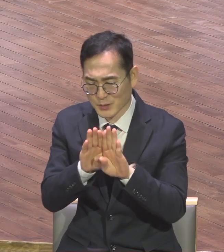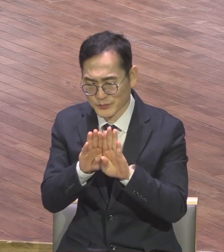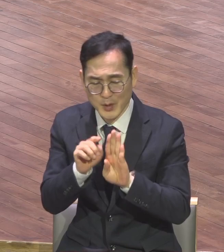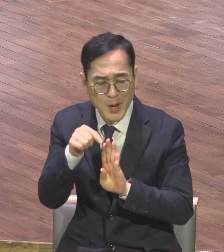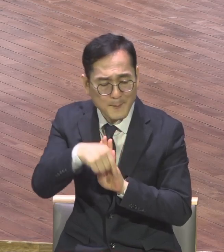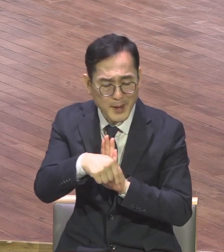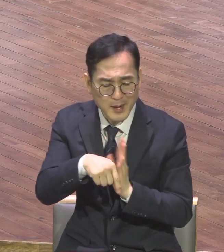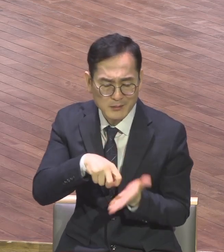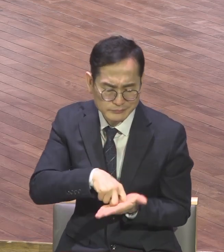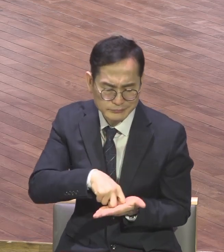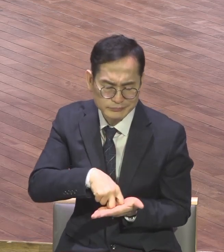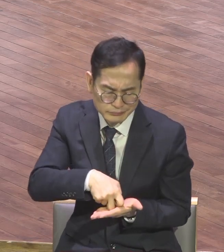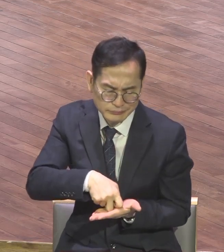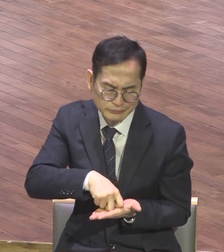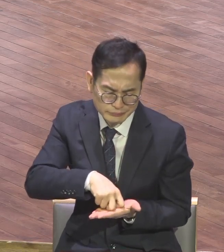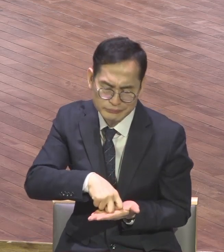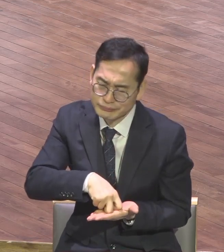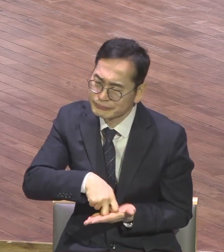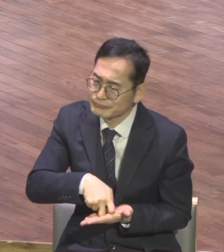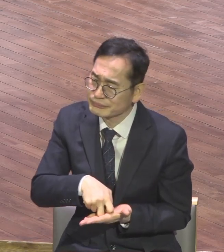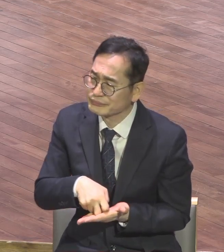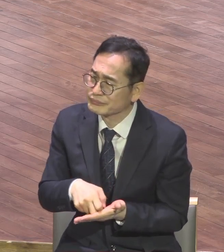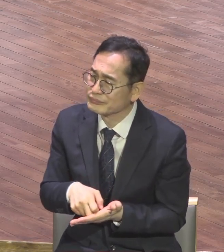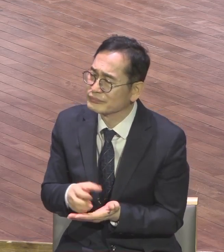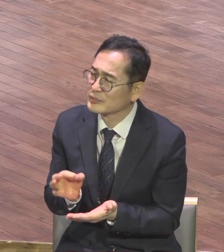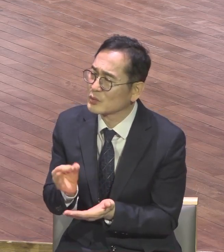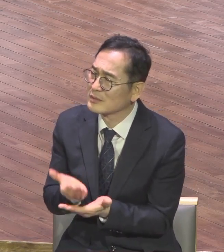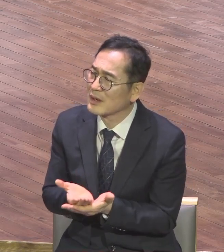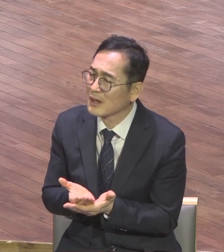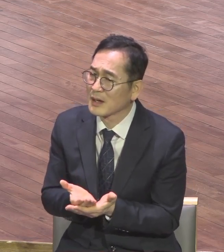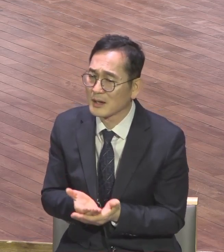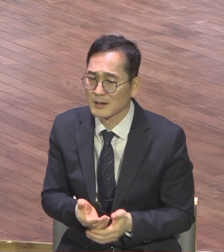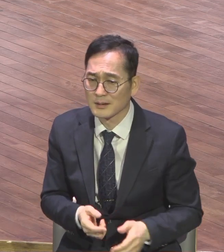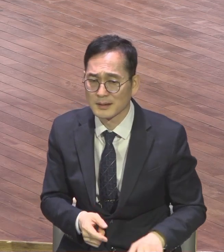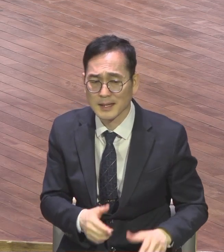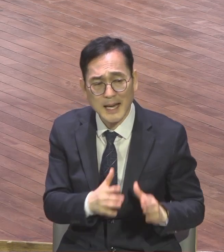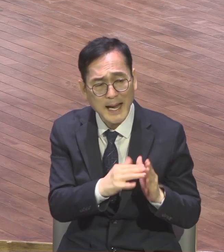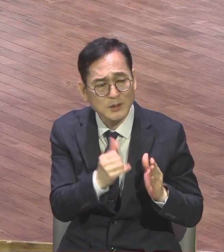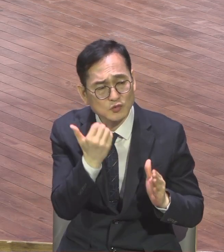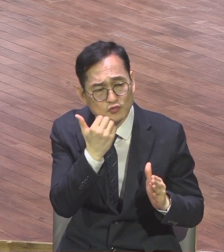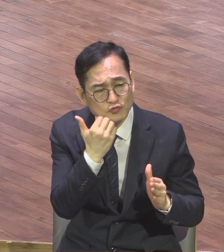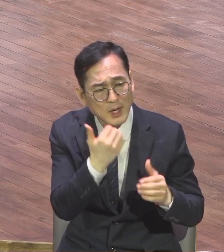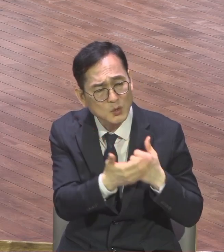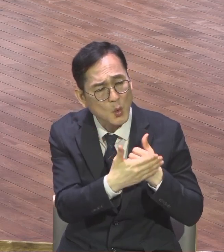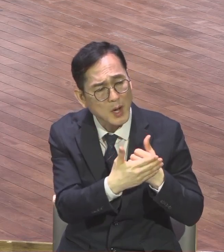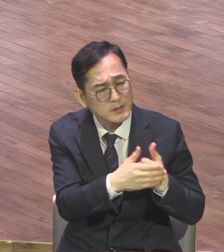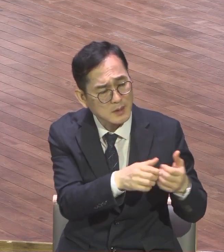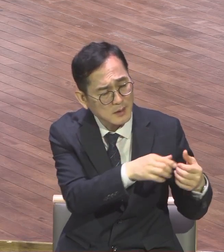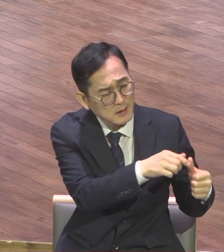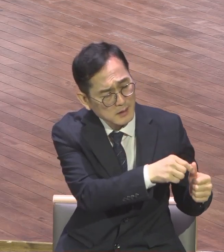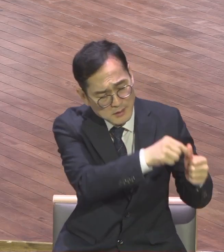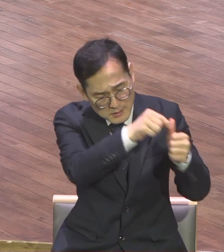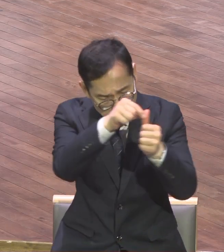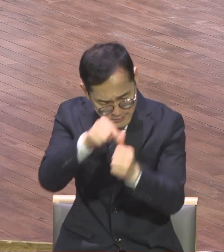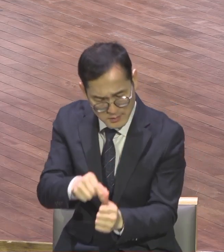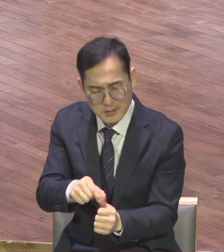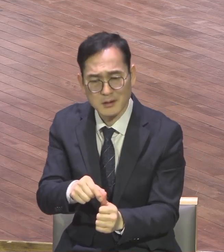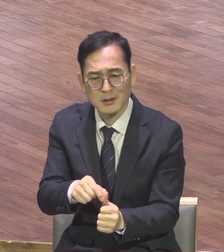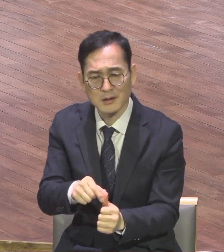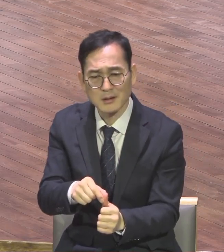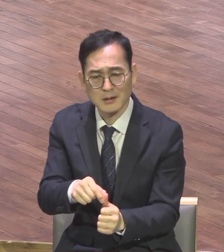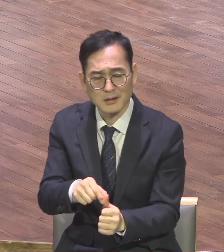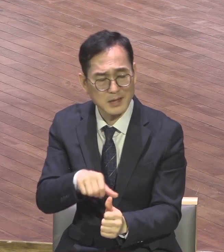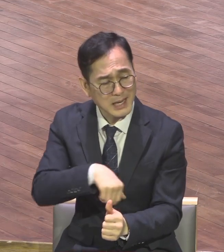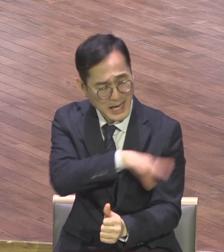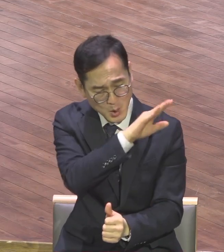그래요. 걷지도 못하고 혼자 살 수도 없고 가족이나 친척이나 누가 와서 그 자리에